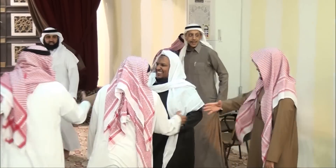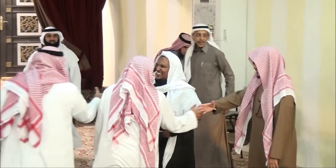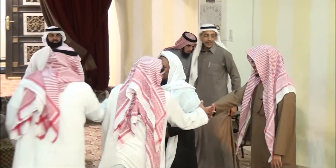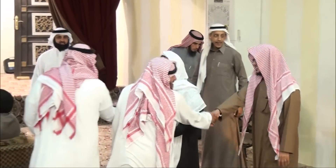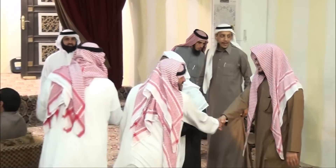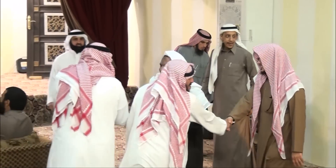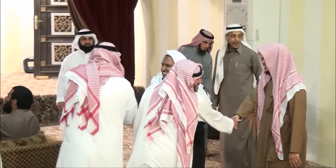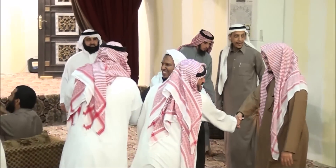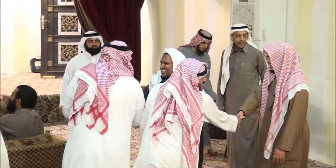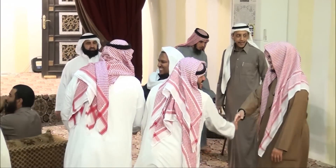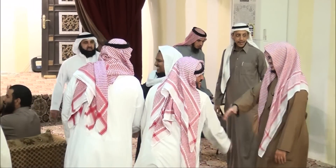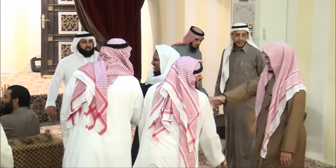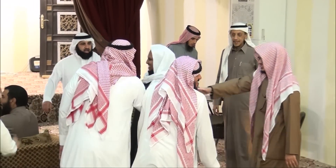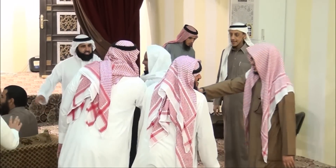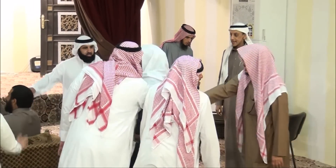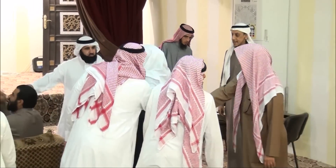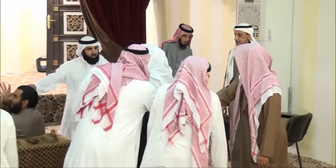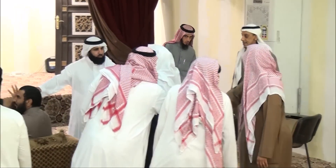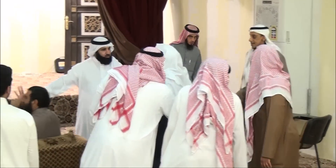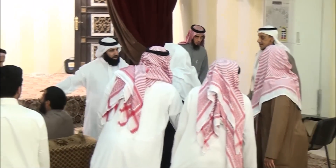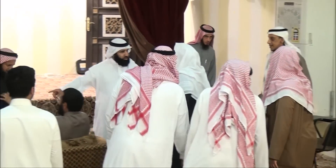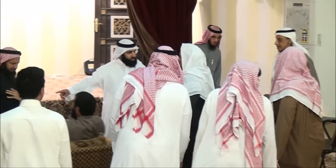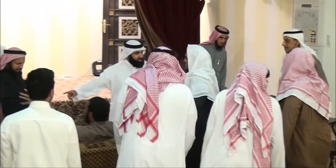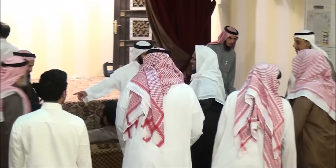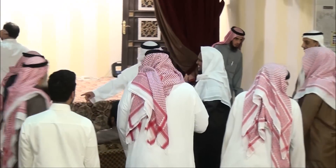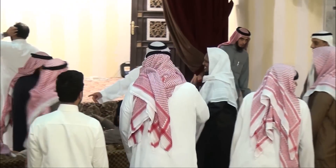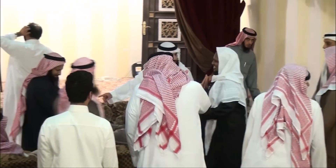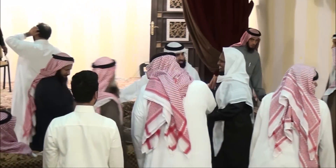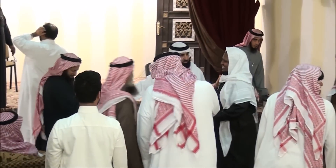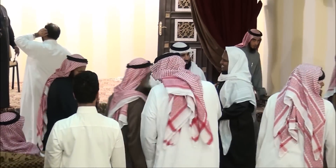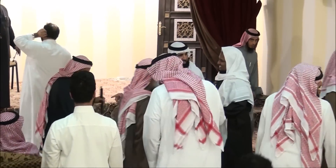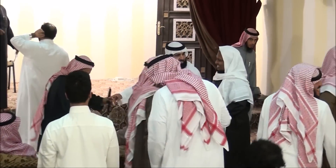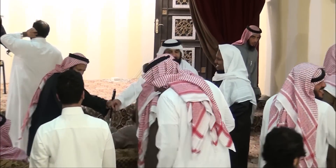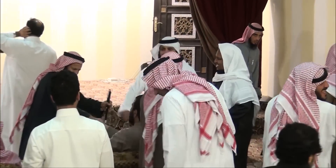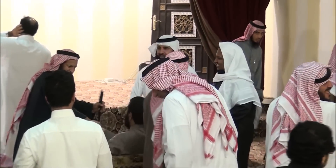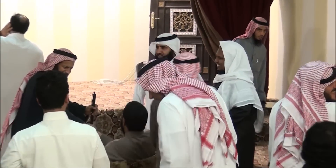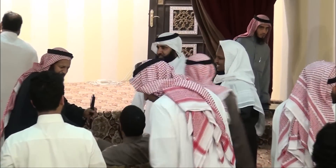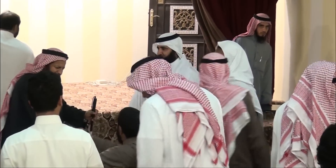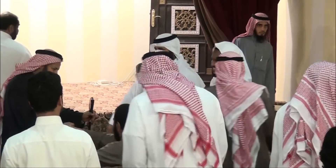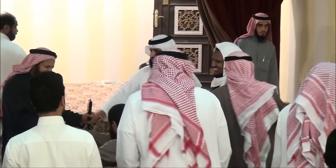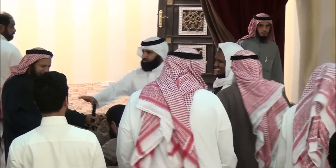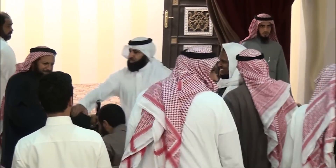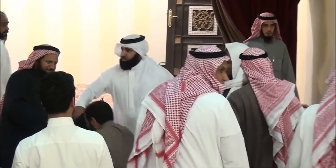هذا شاف قصة أبكى معنا زين شفتها